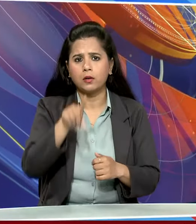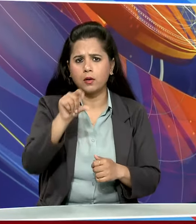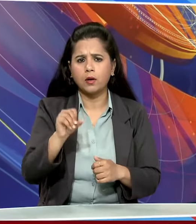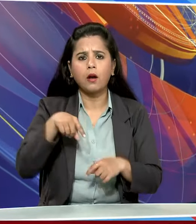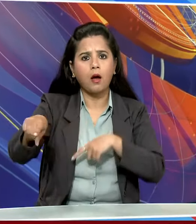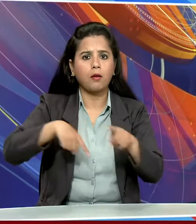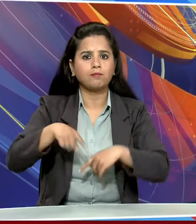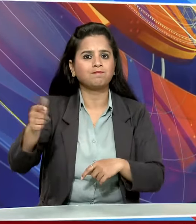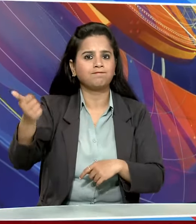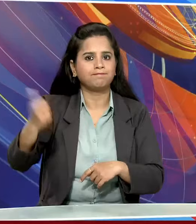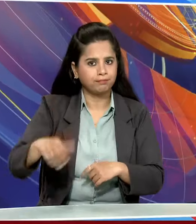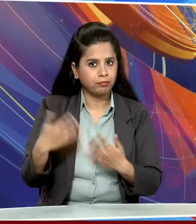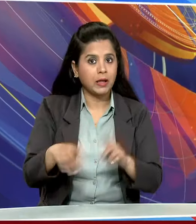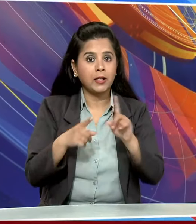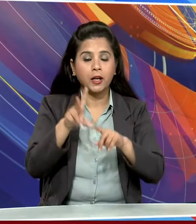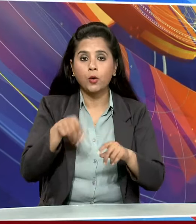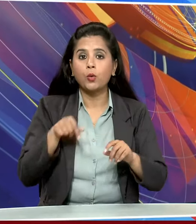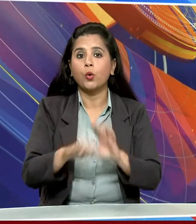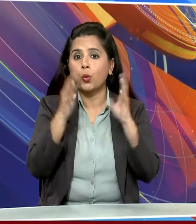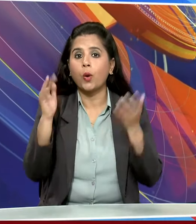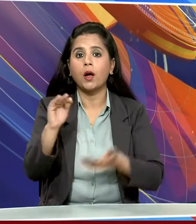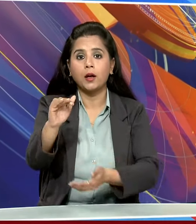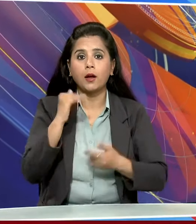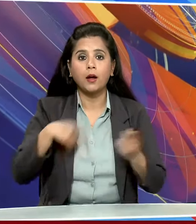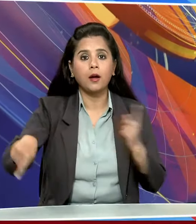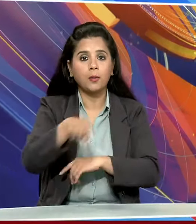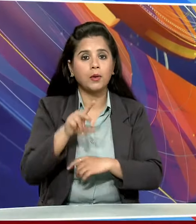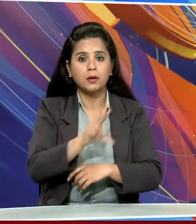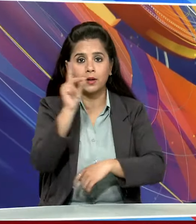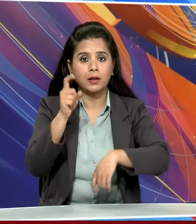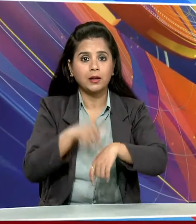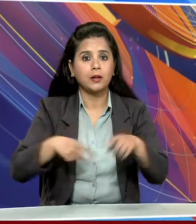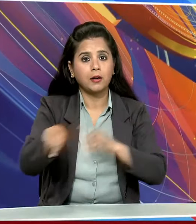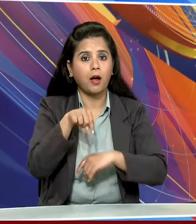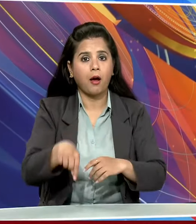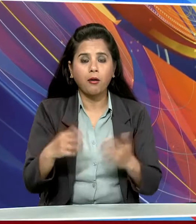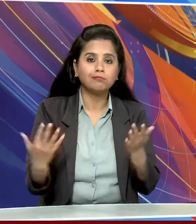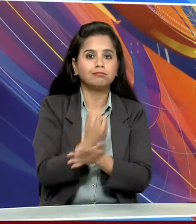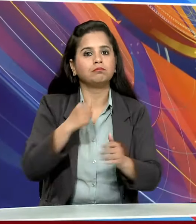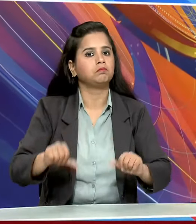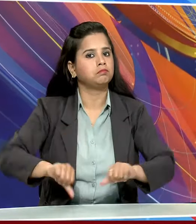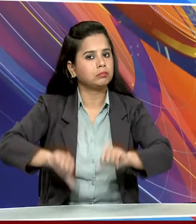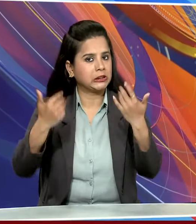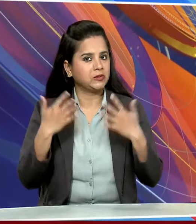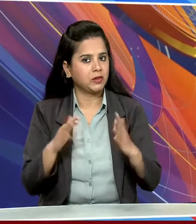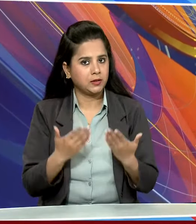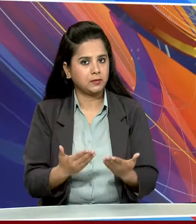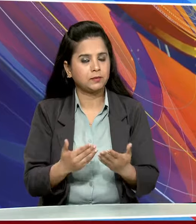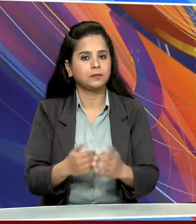रनों से हराया। टी20 विश्व कप में लगाई दूसरी बार खिताबी हैट्रिक।